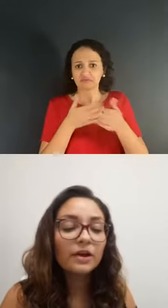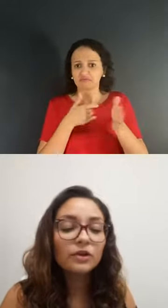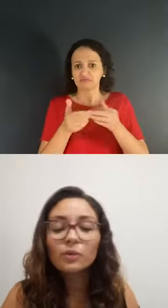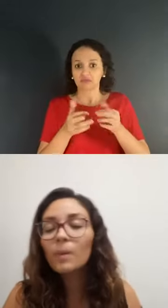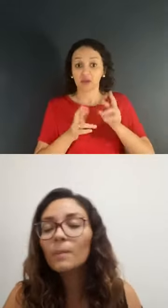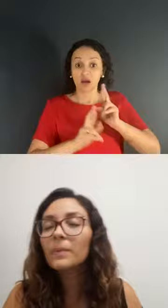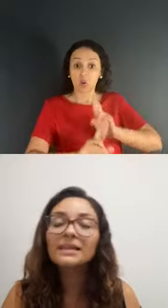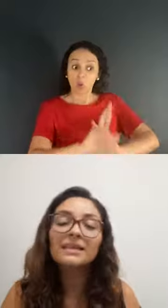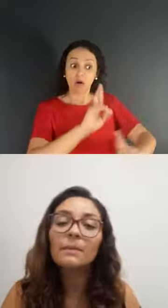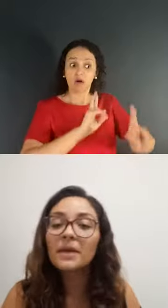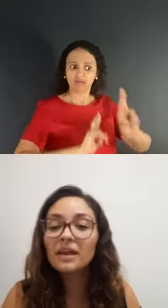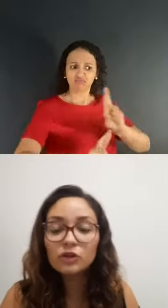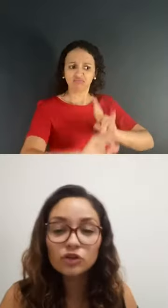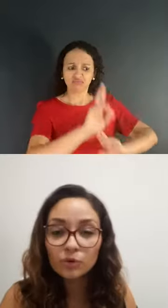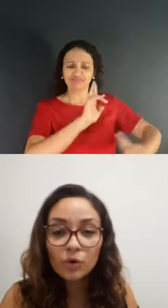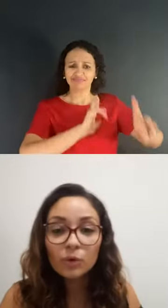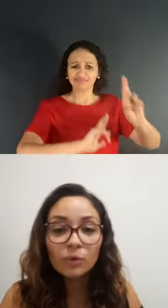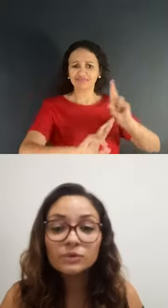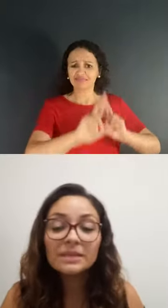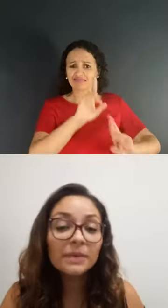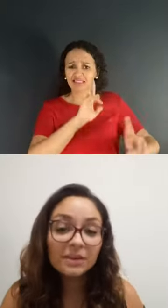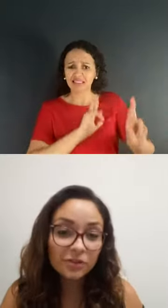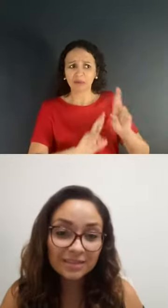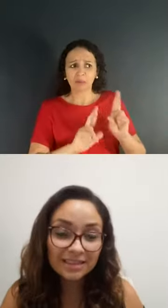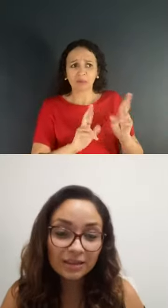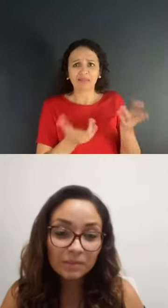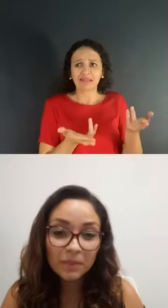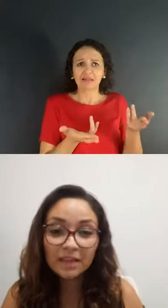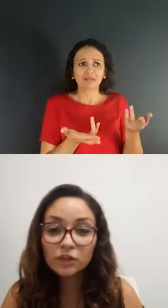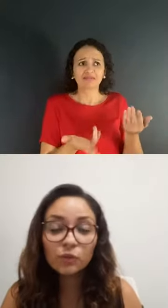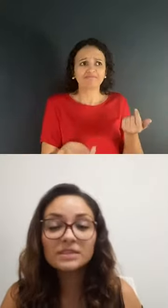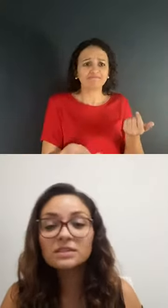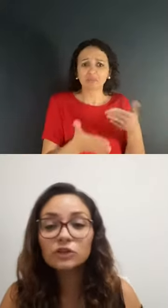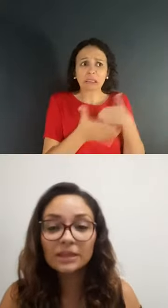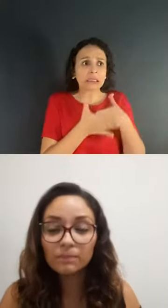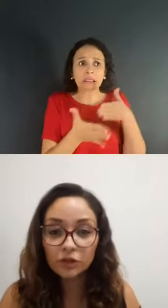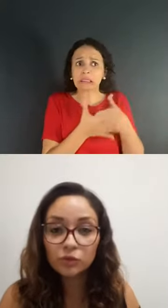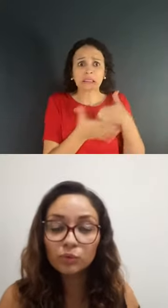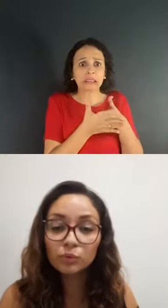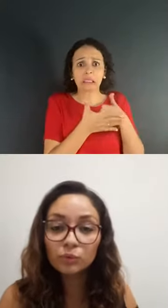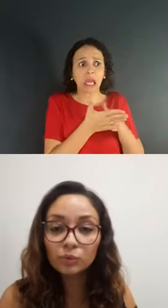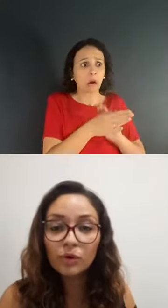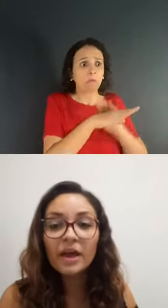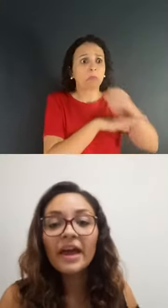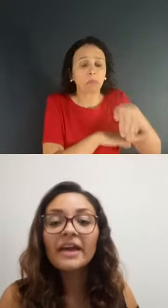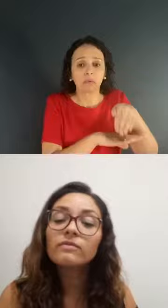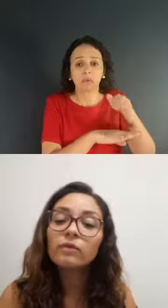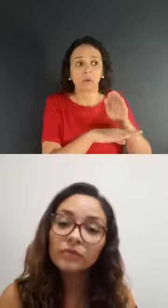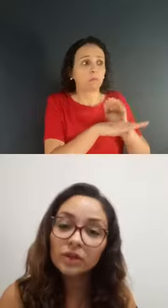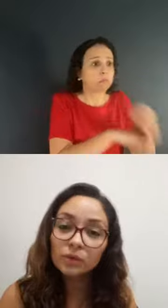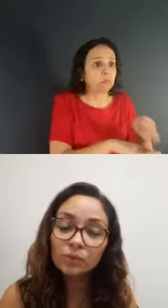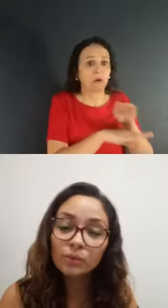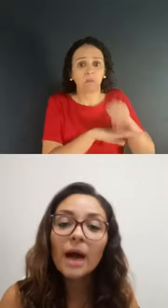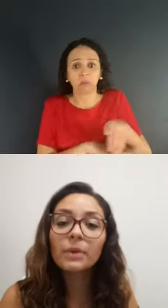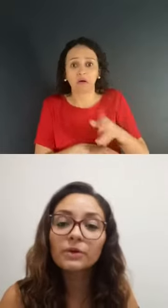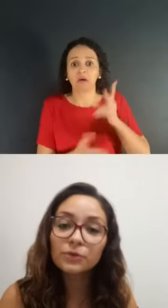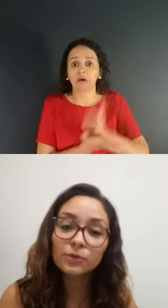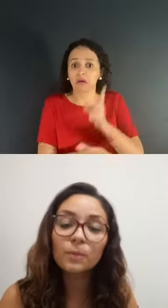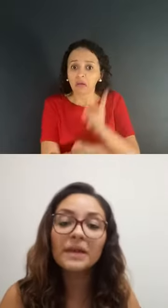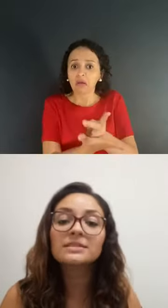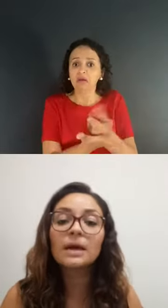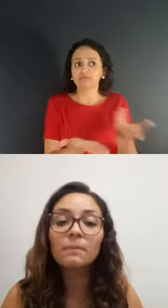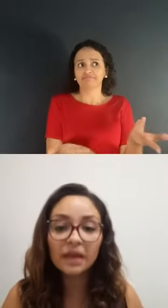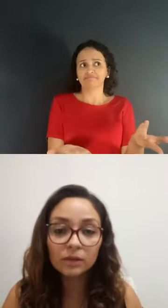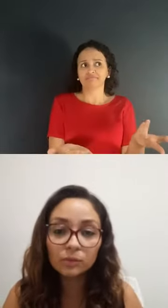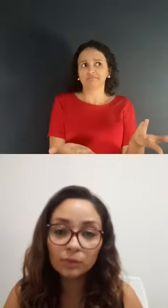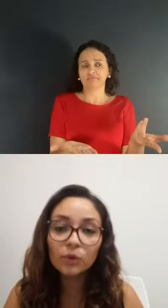ele perde completamente os limites. Ele não existe limite. Tudo é envolvido a partir